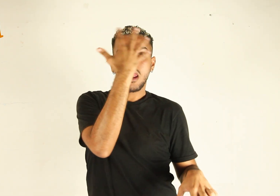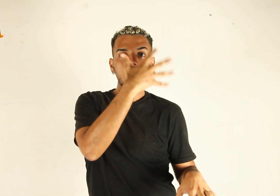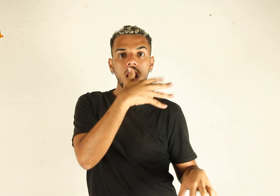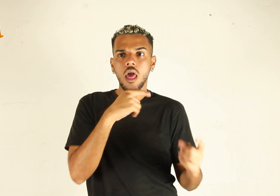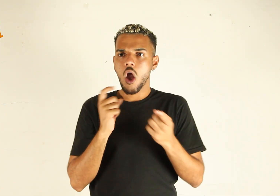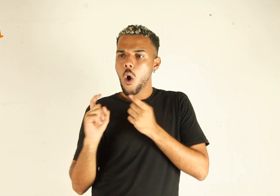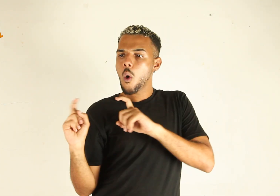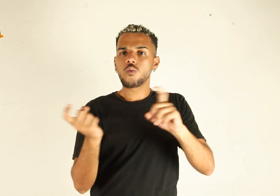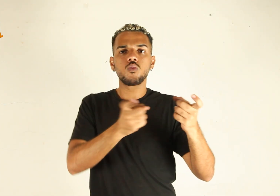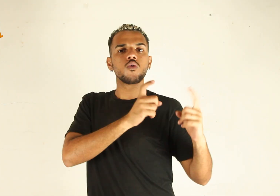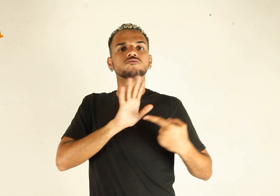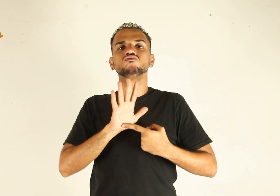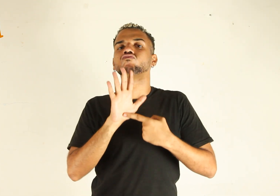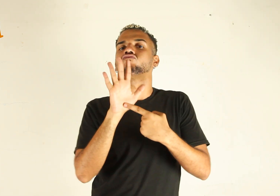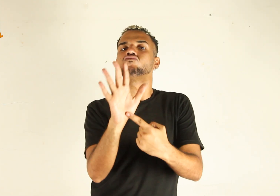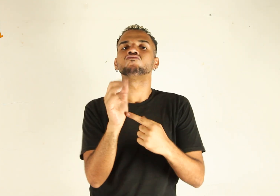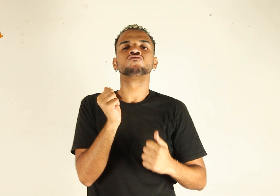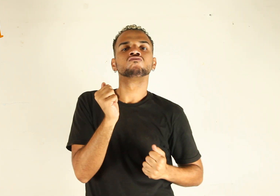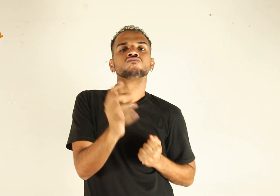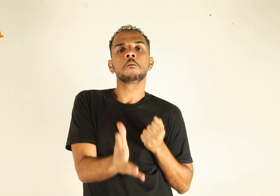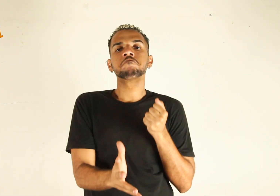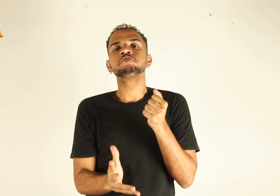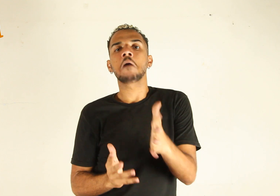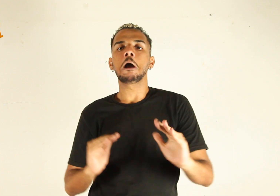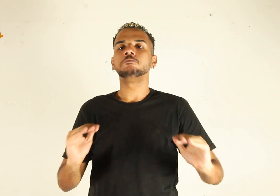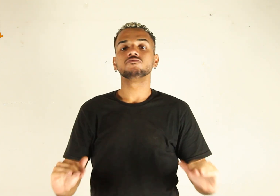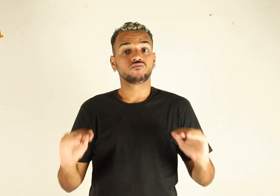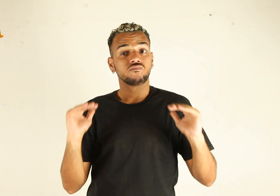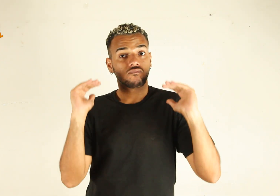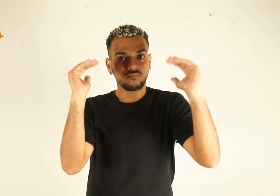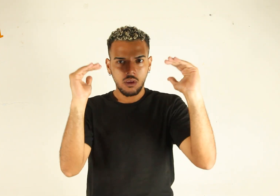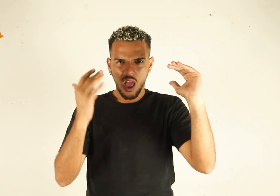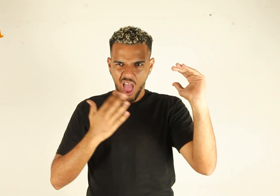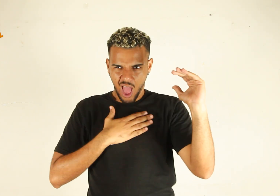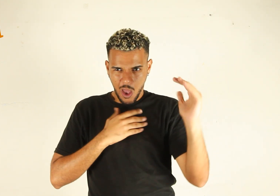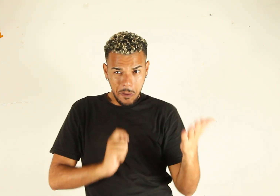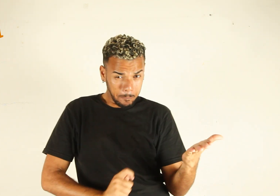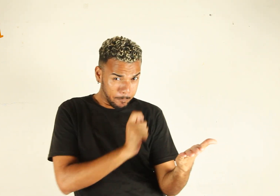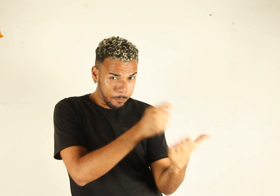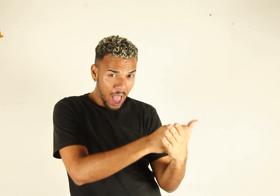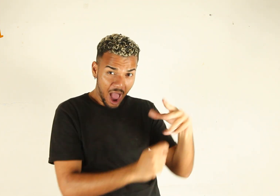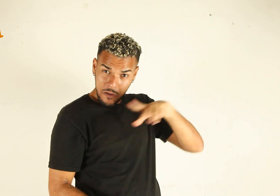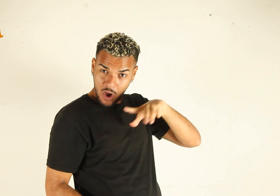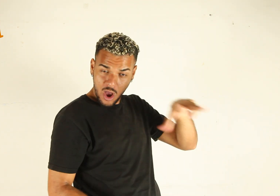Nessa oportunidade, Ginga aceitou o cristianismo e foi batizada, assumindo o nome de Ana de